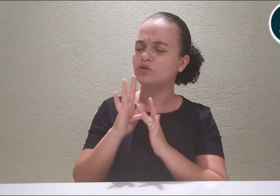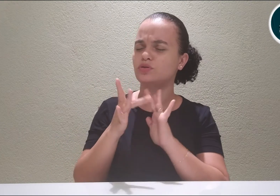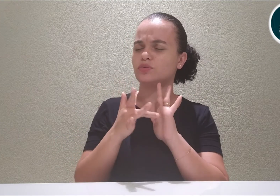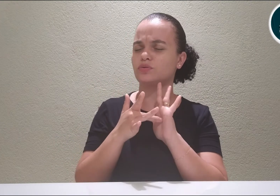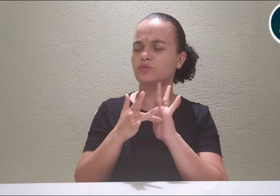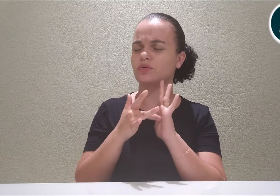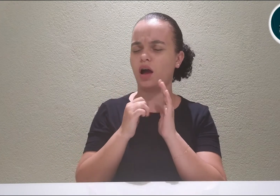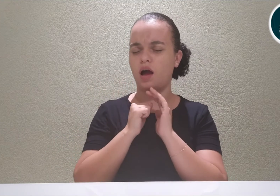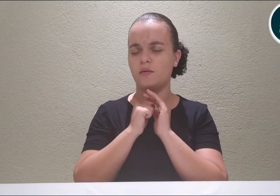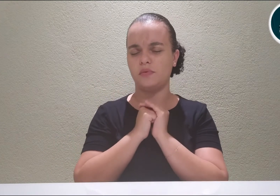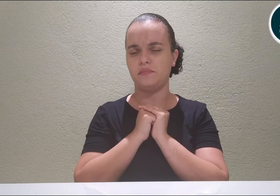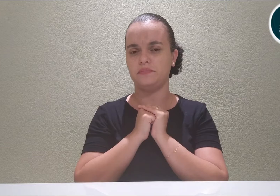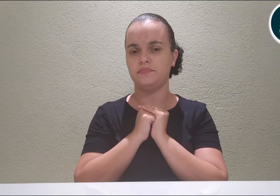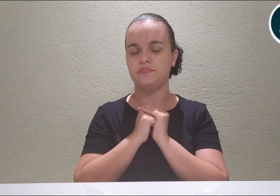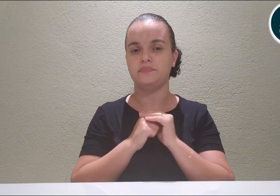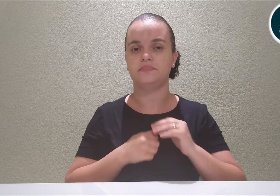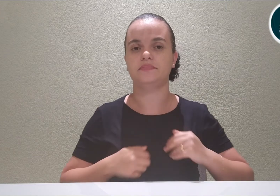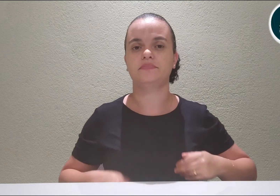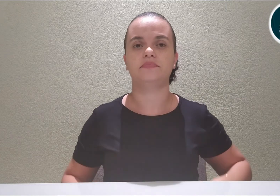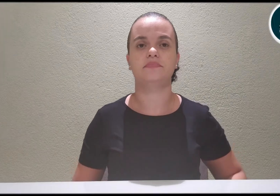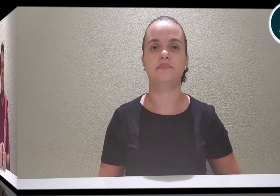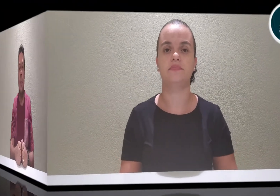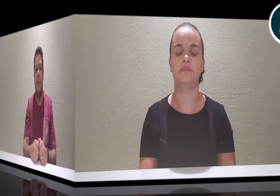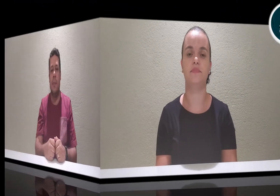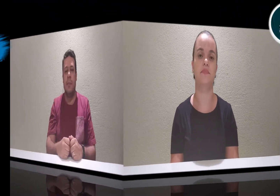no nome de Jesus. Amém.